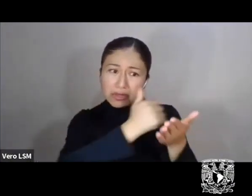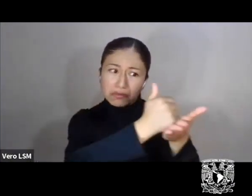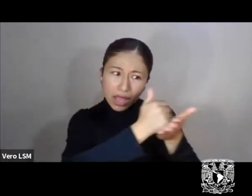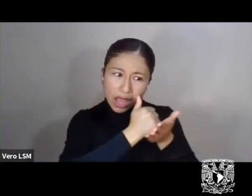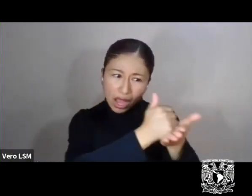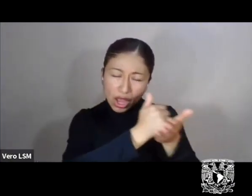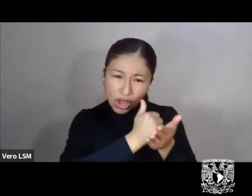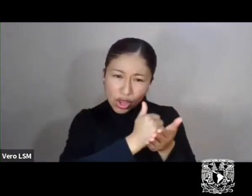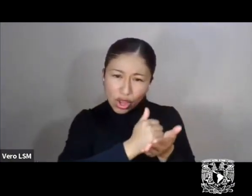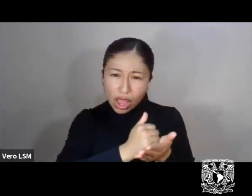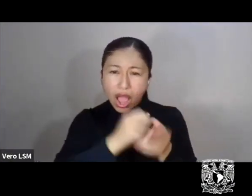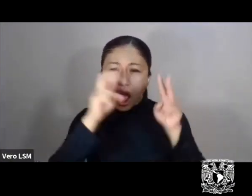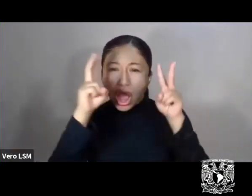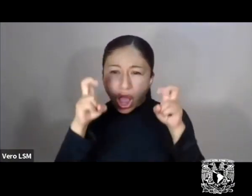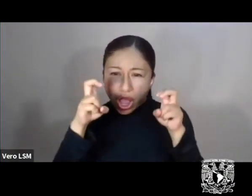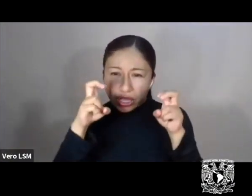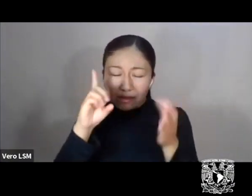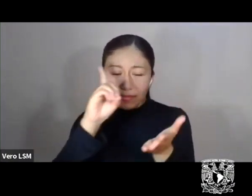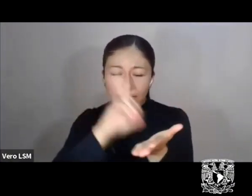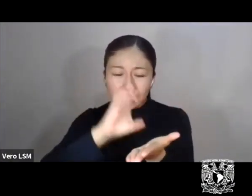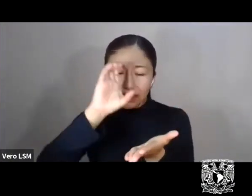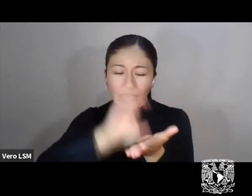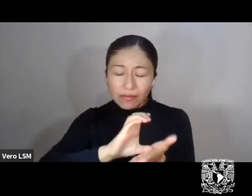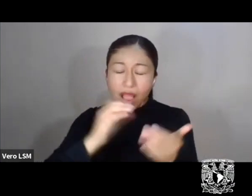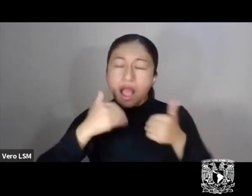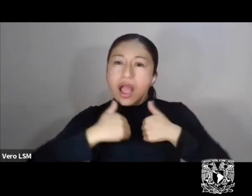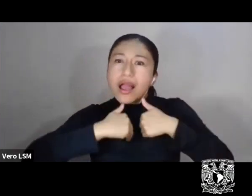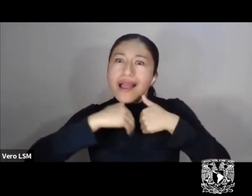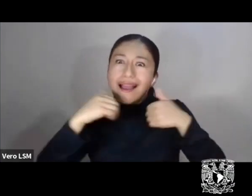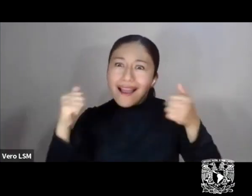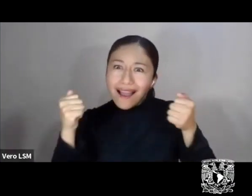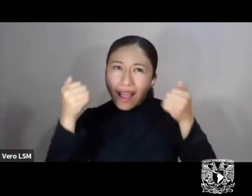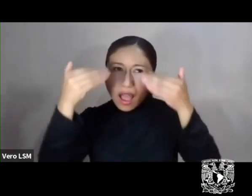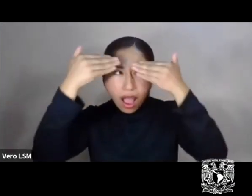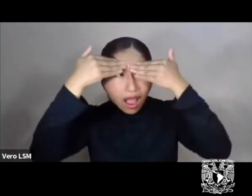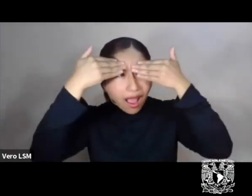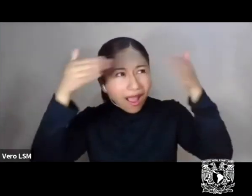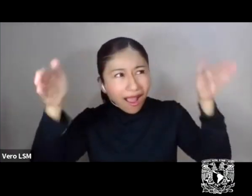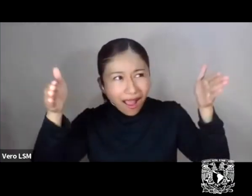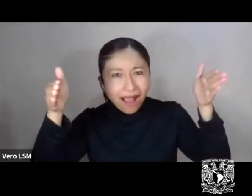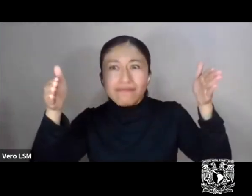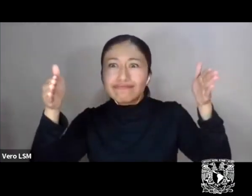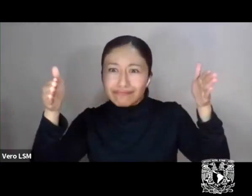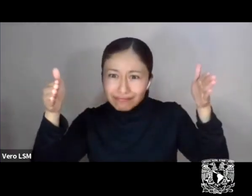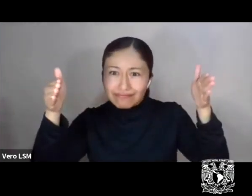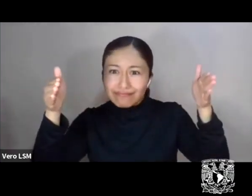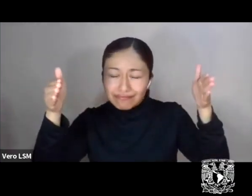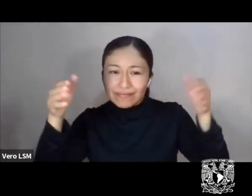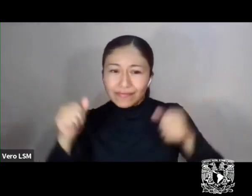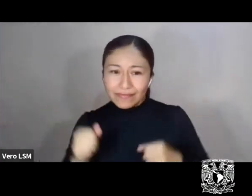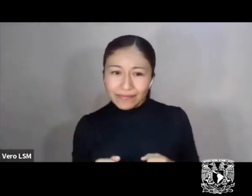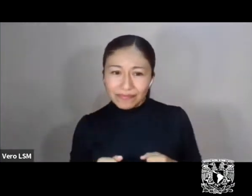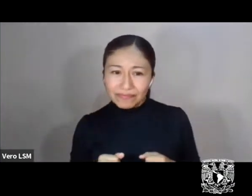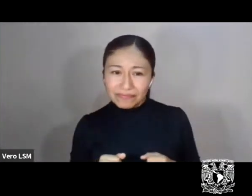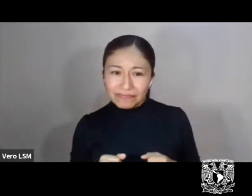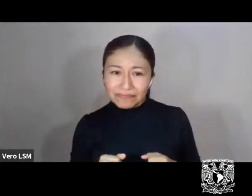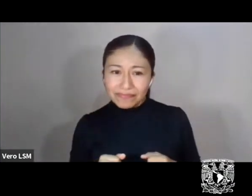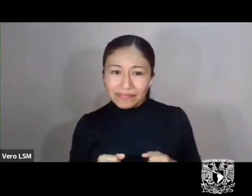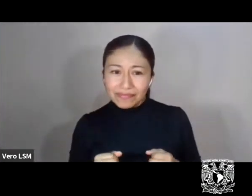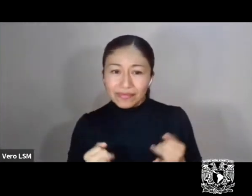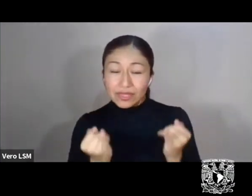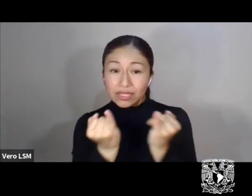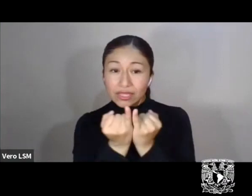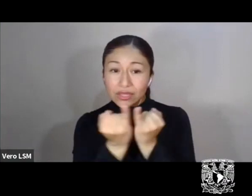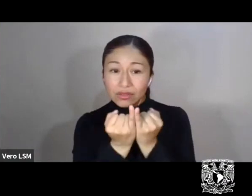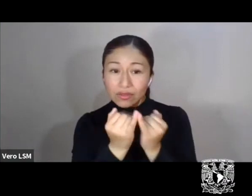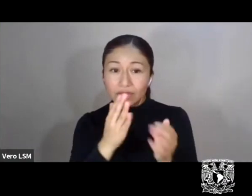que no parte de los derechos humanos. Y por el último, también la relación que tengo con las bebidas embriagantes. Esos